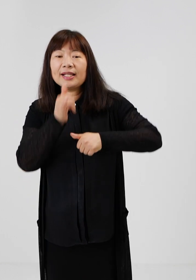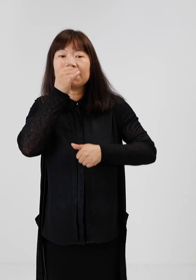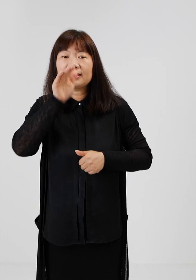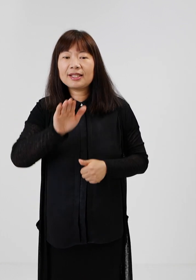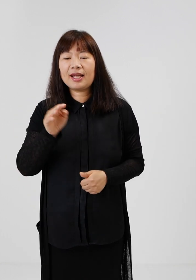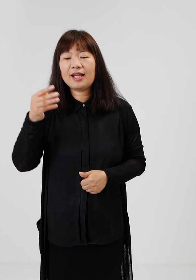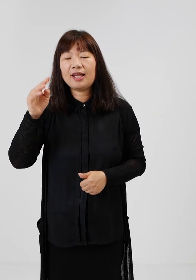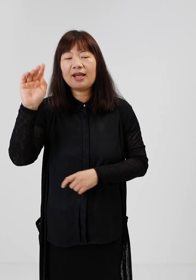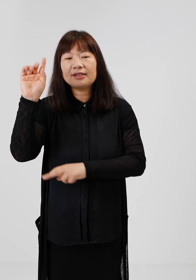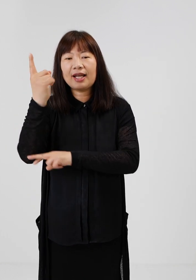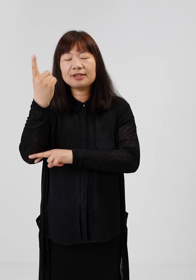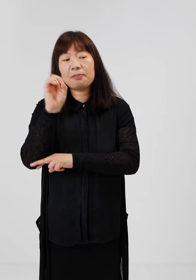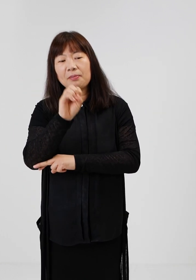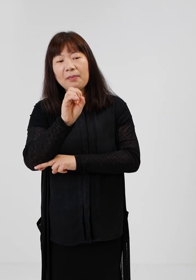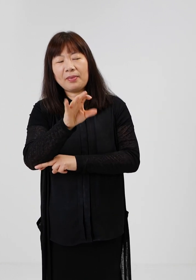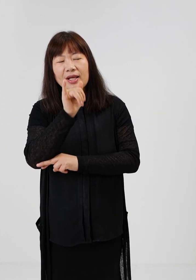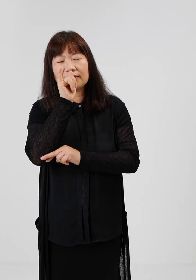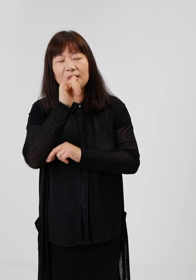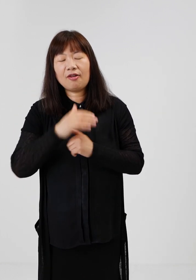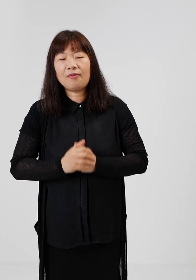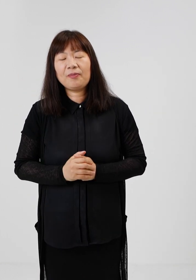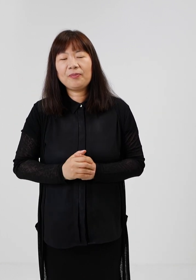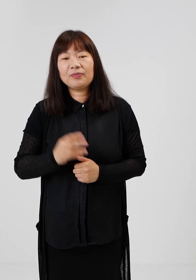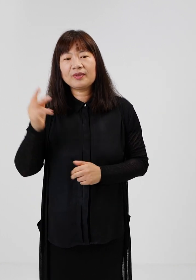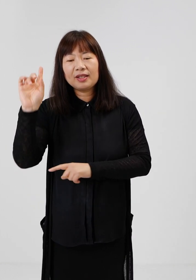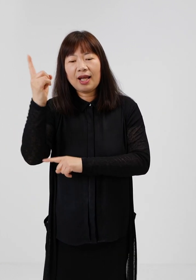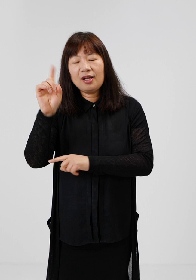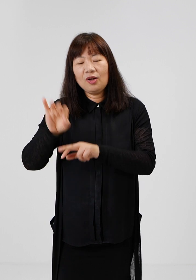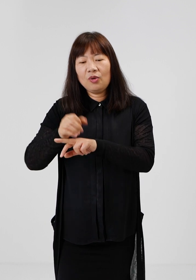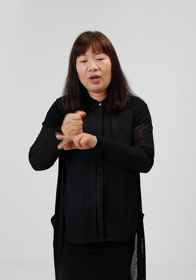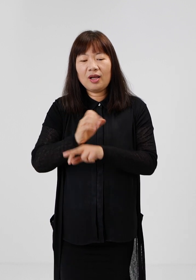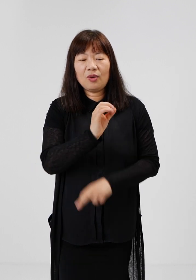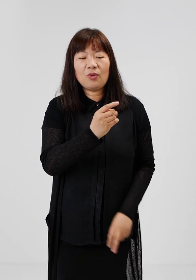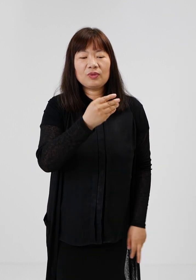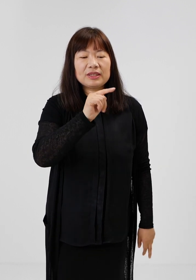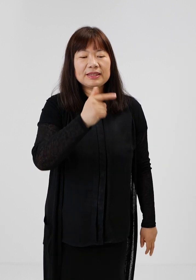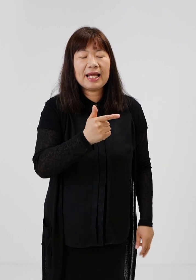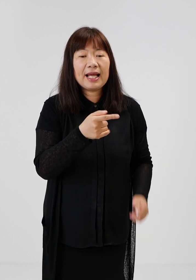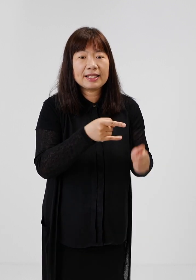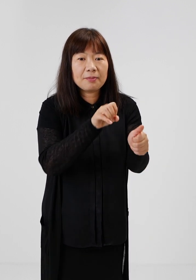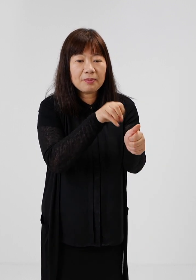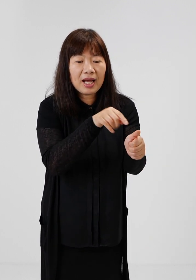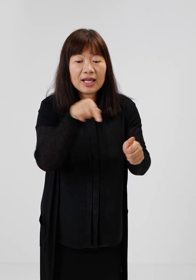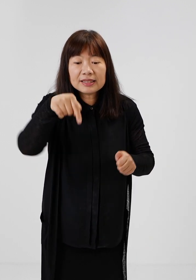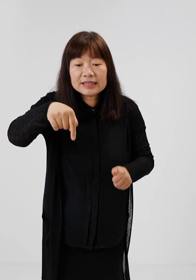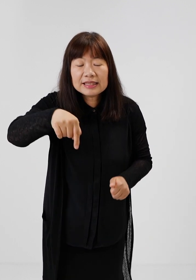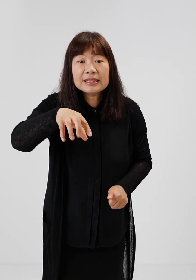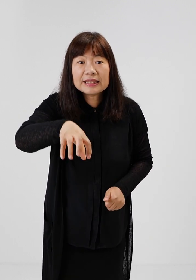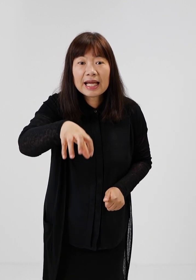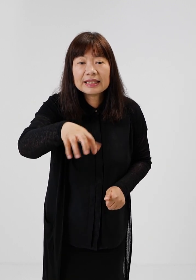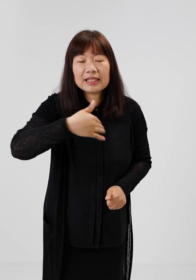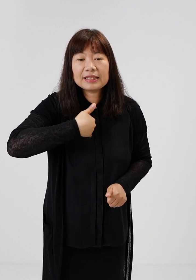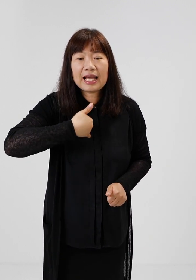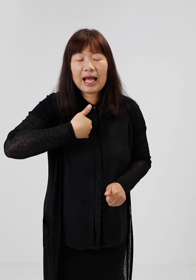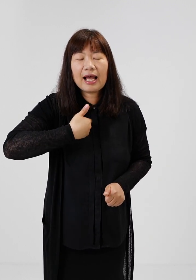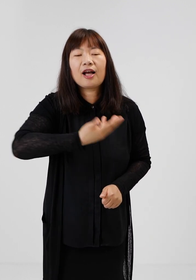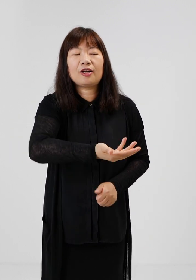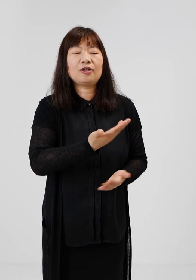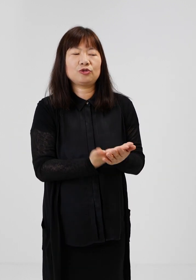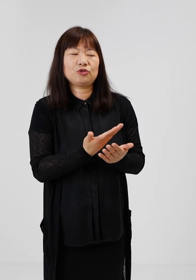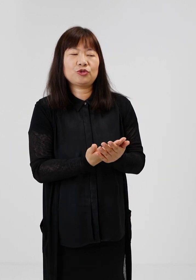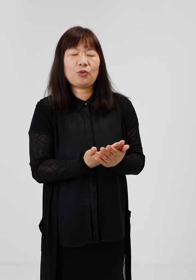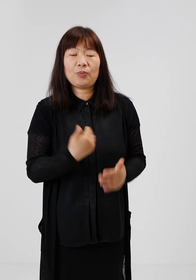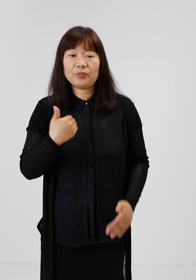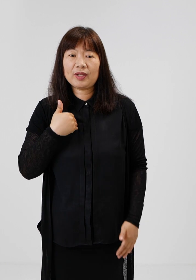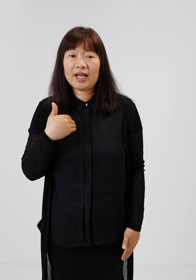절. 다윗이 오르난에게 이렇게 얘기를 해요. 타작하는 곳을 내게 넘겨주시오.